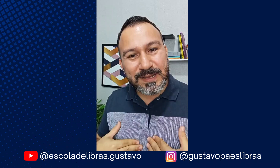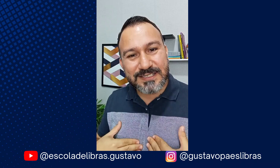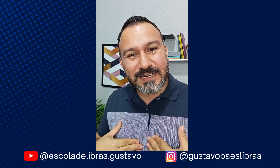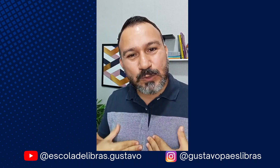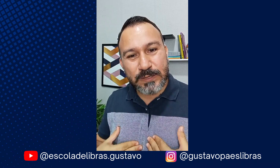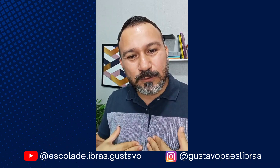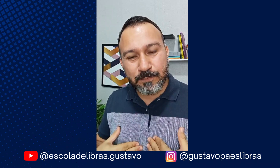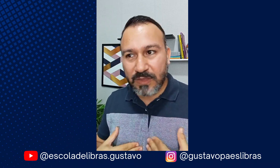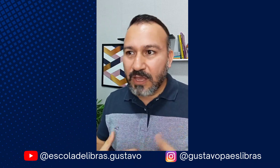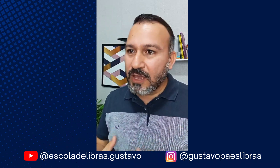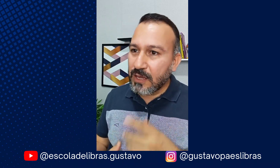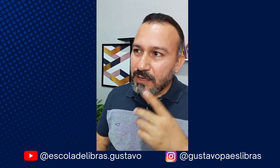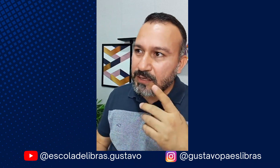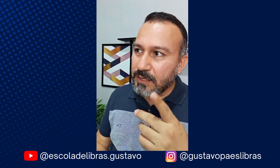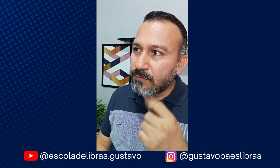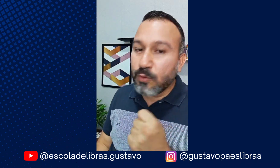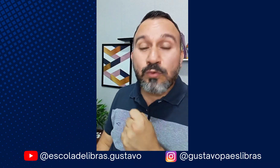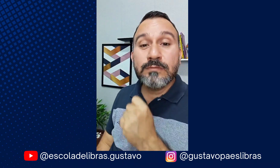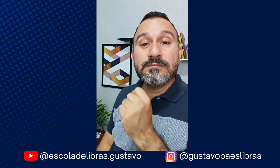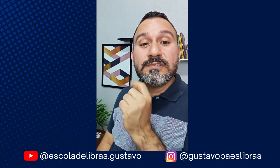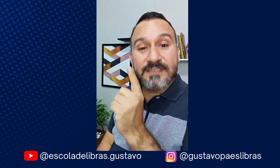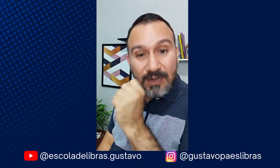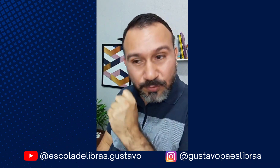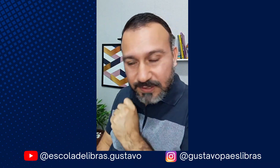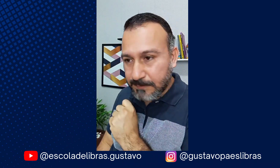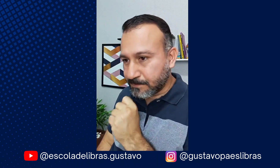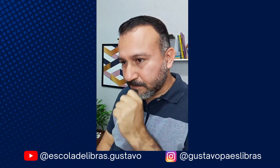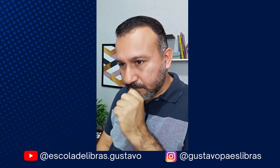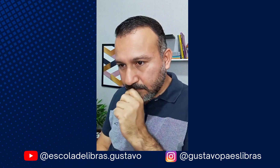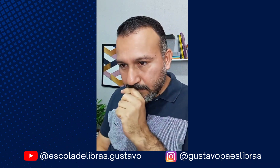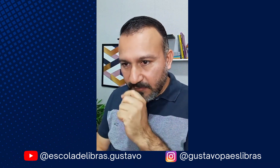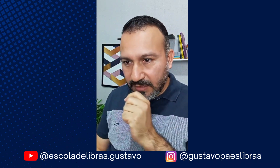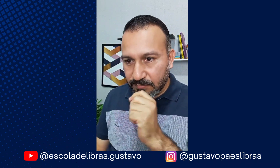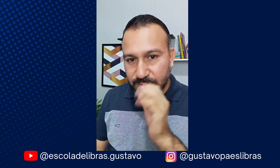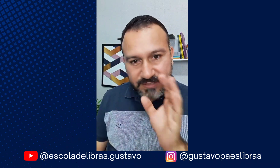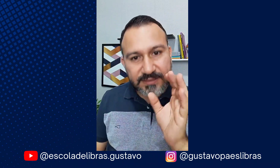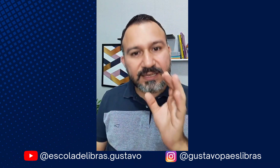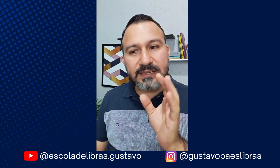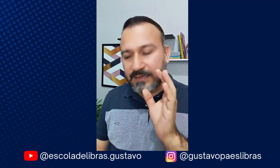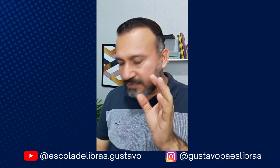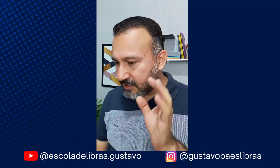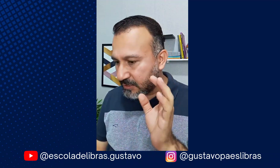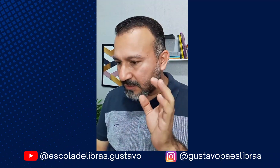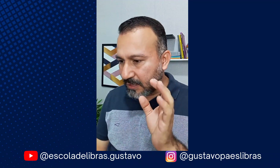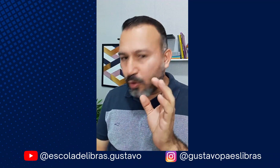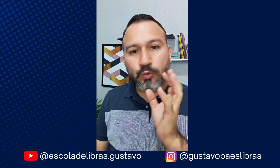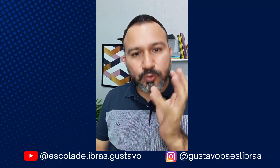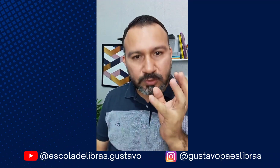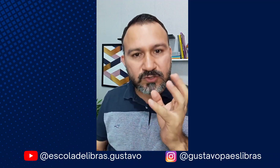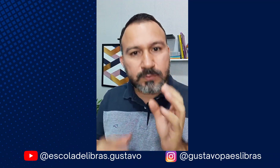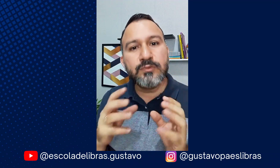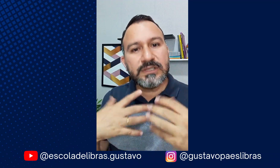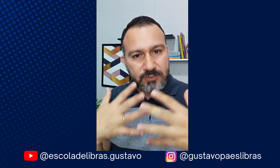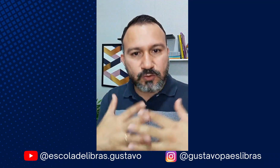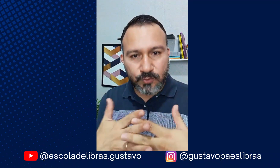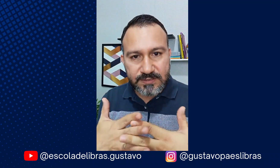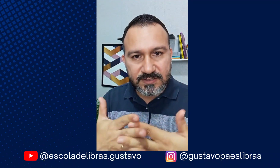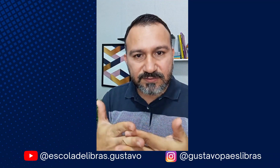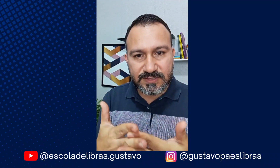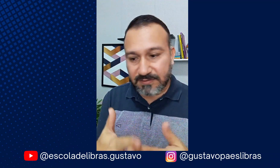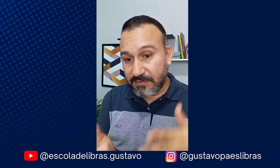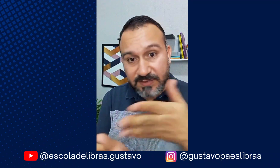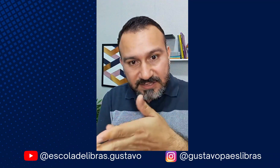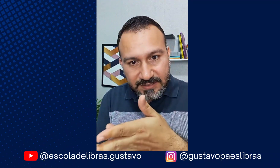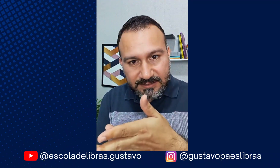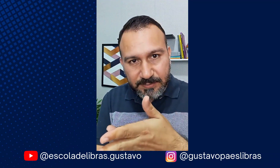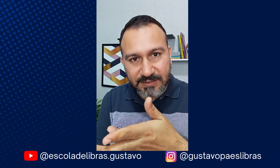fica mais tranquilo. E eu vou dizer algo aqui. Você tem grande controle sobre muitas coisas que